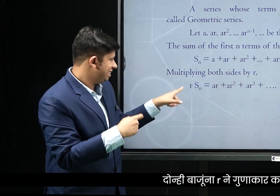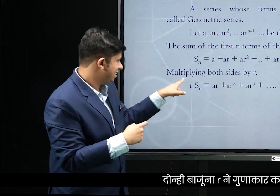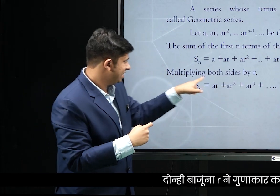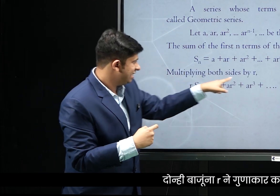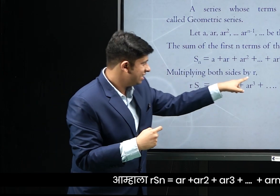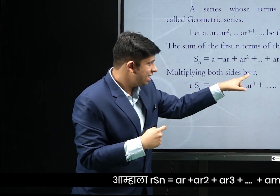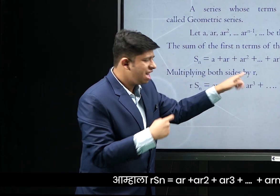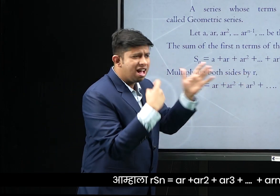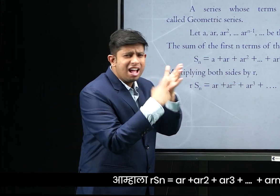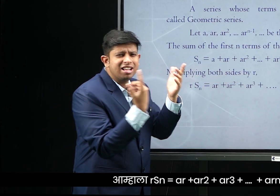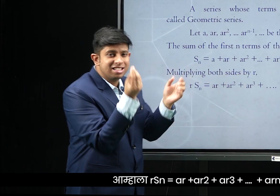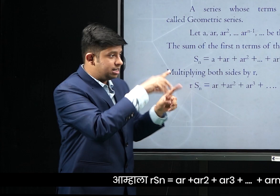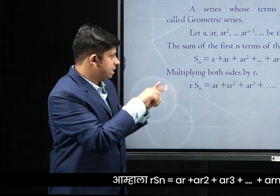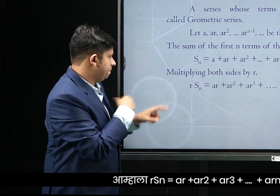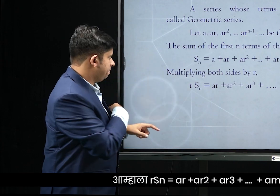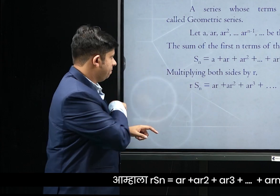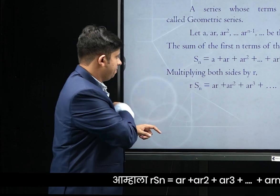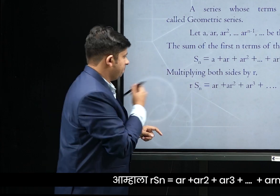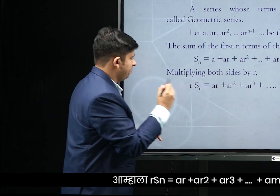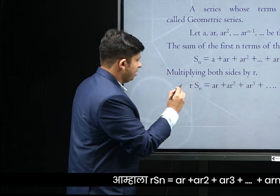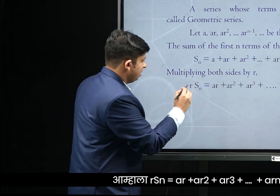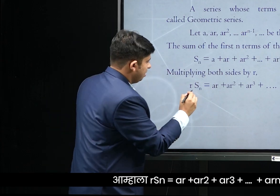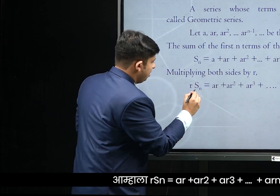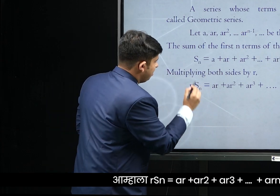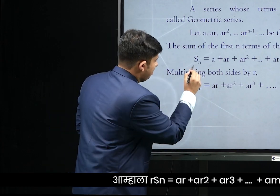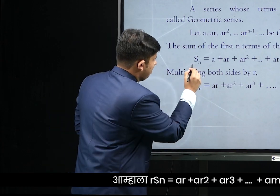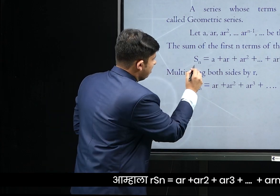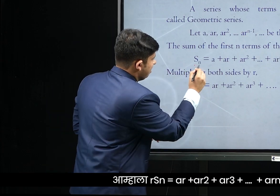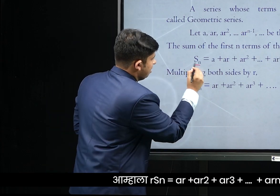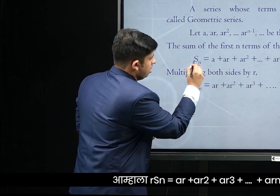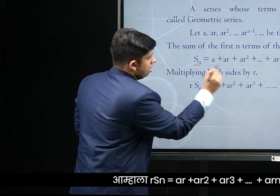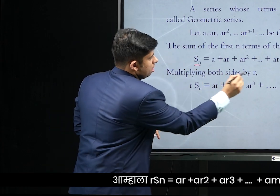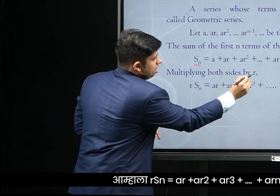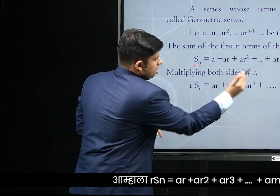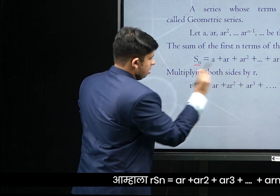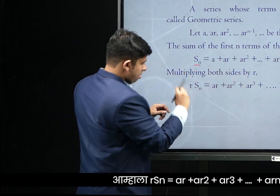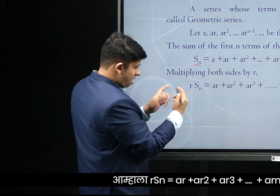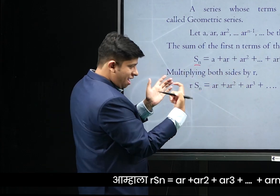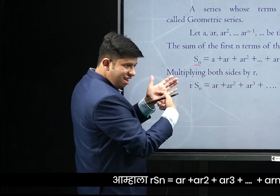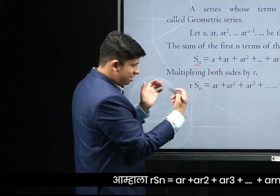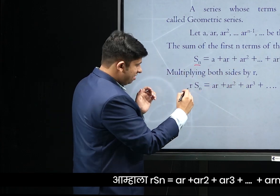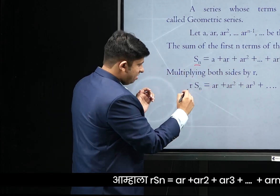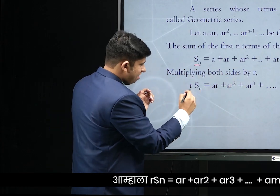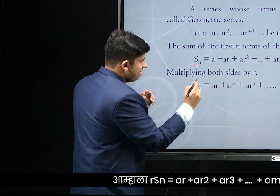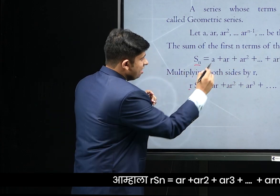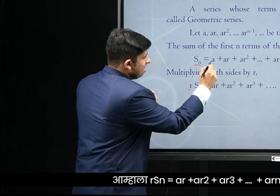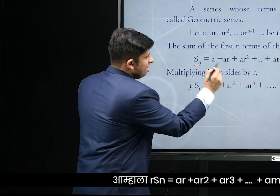करणे. आम्हाला RSn is equal to AR plus AR square plus AR to the power of